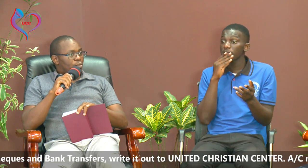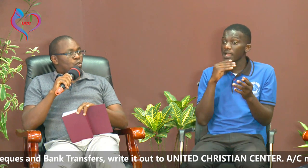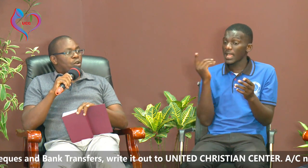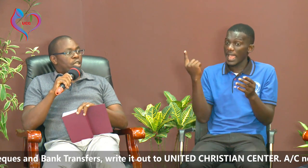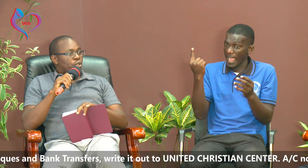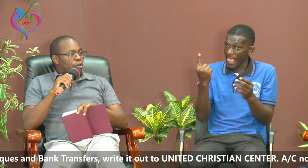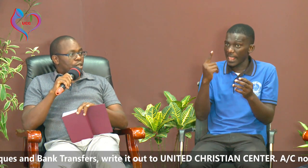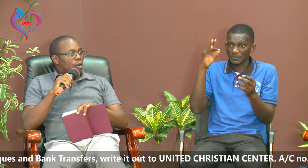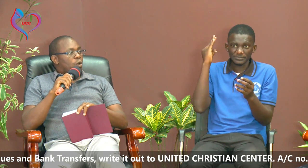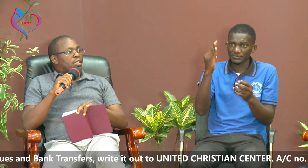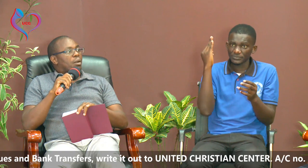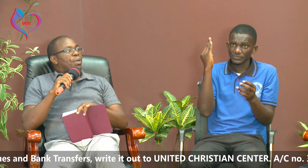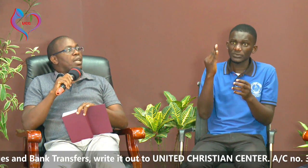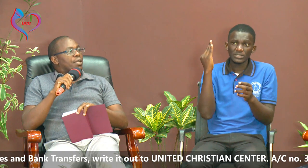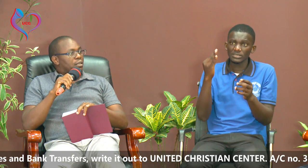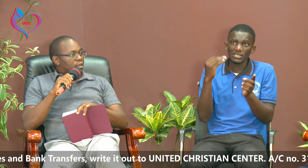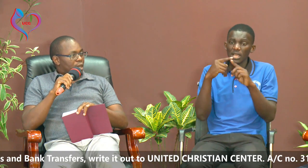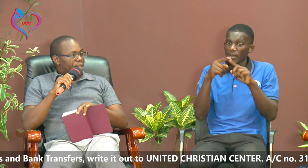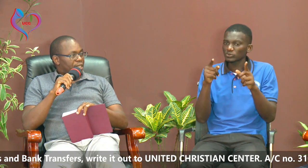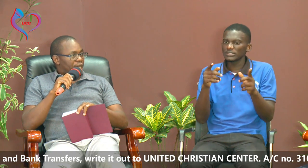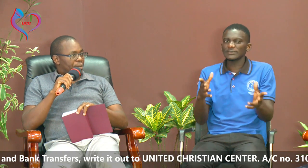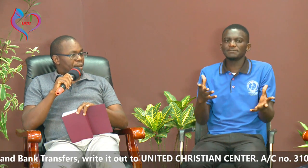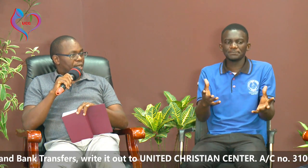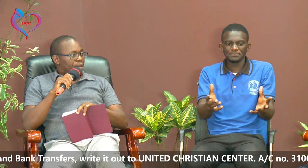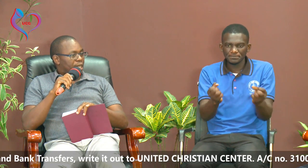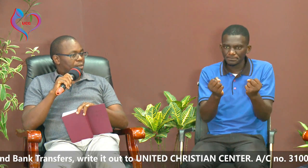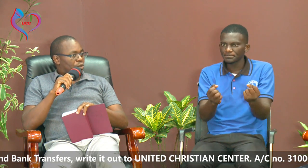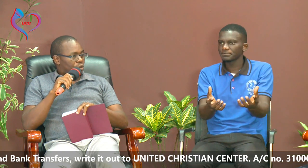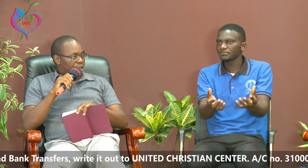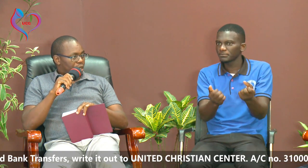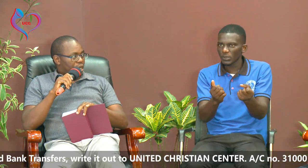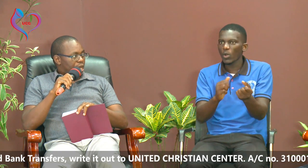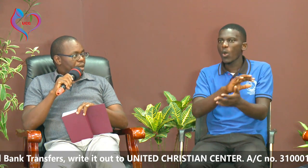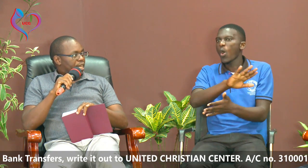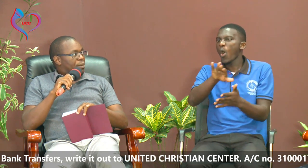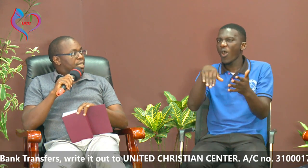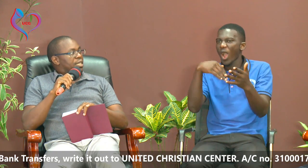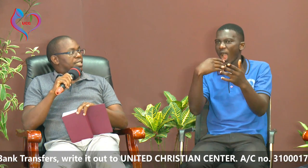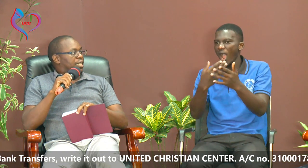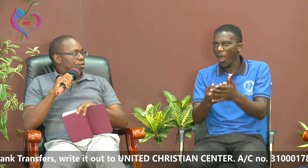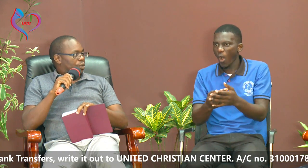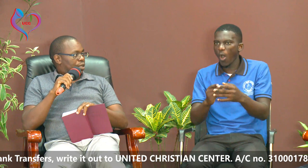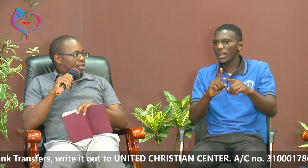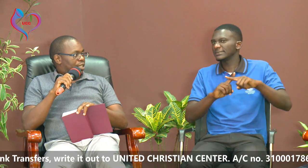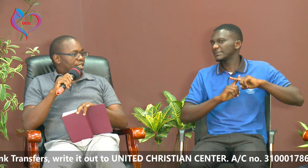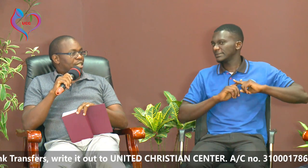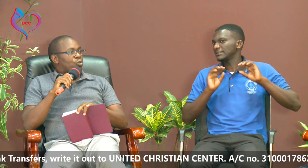mu kola ekyo yakwata bapagan abatali balokole n'abayingiza eno.